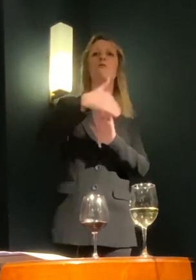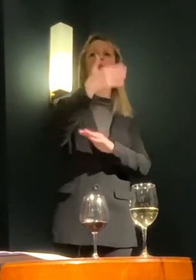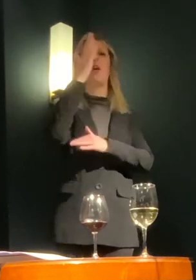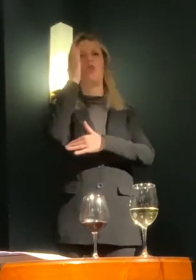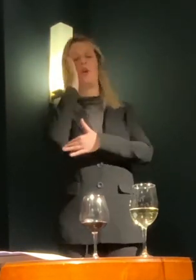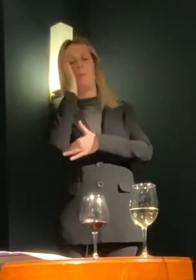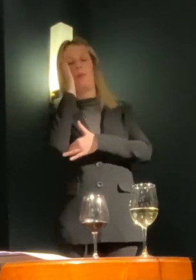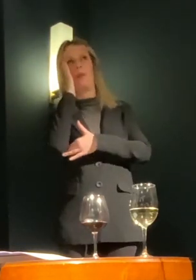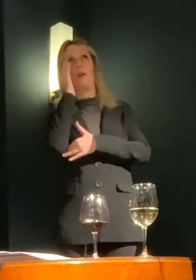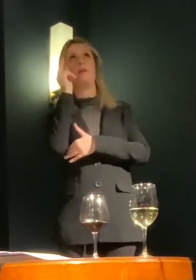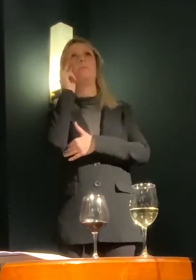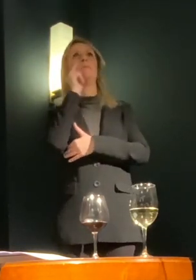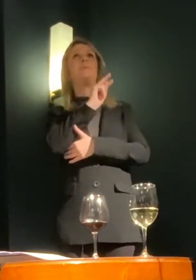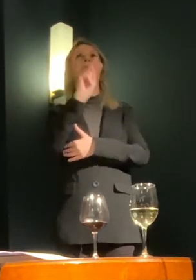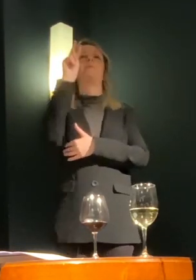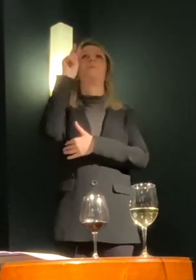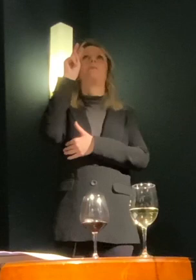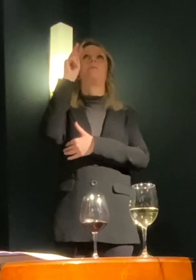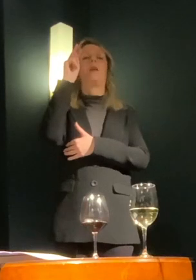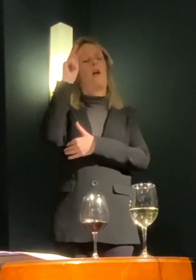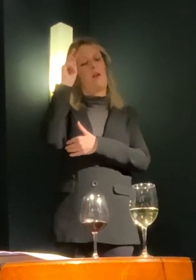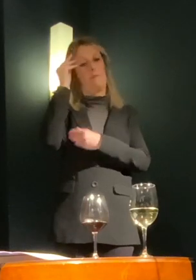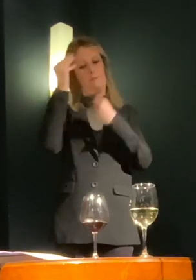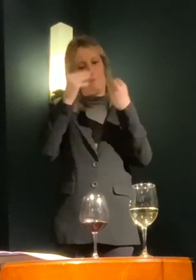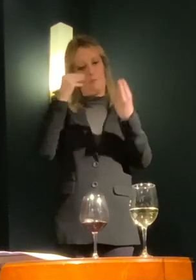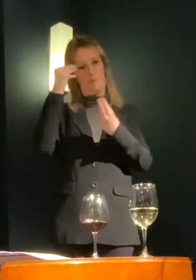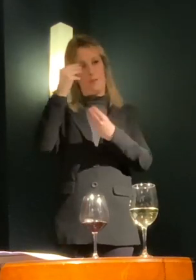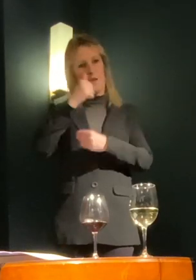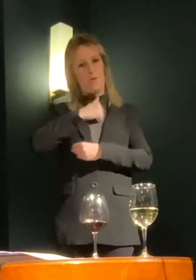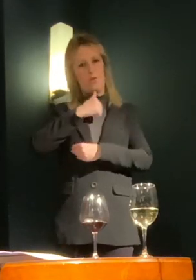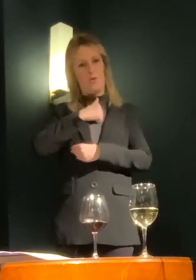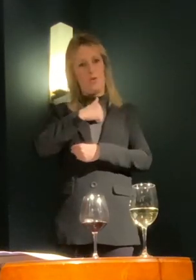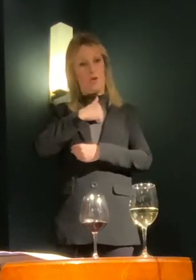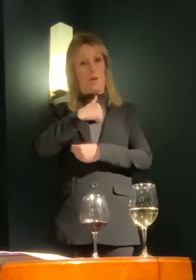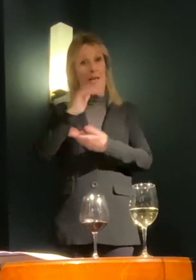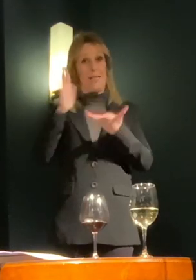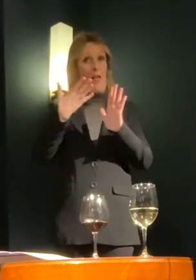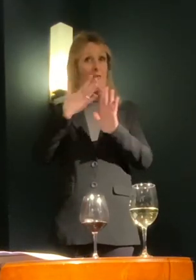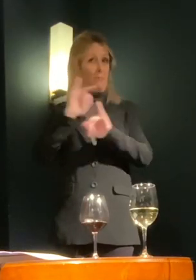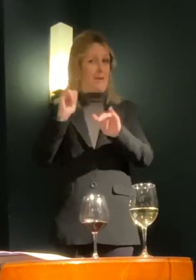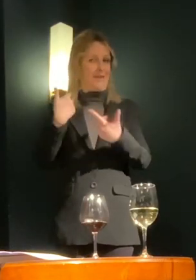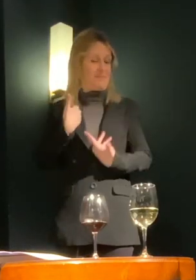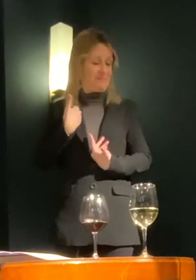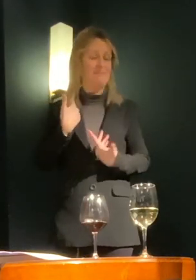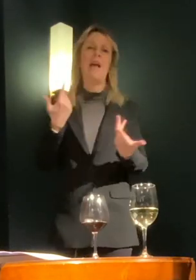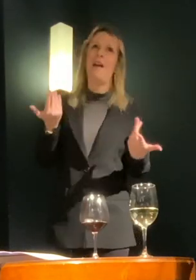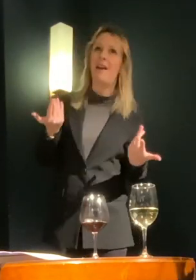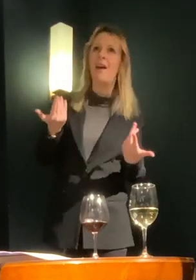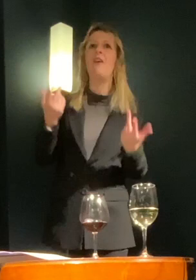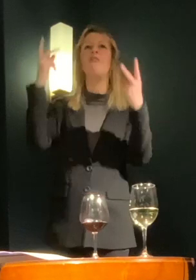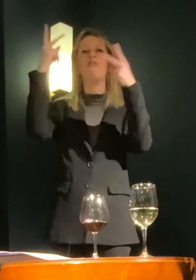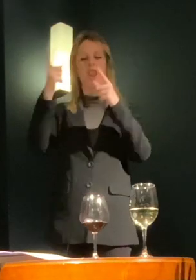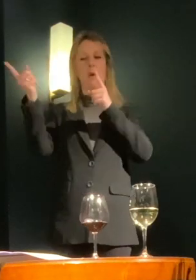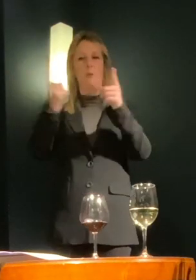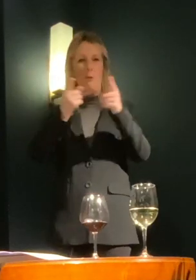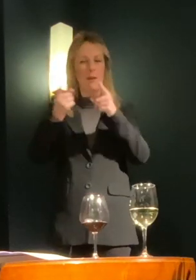prendere sonno guardi il soffitto e fai i conti con te stesso, e da quel momento tu non ti salvi mai, ed è in realtà quello il vero